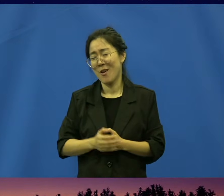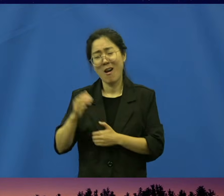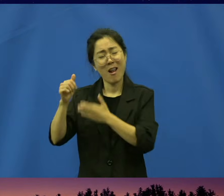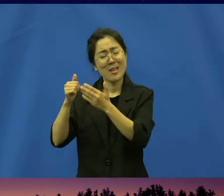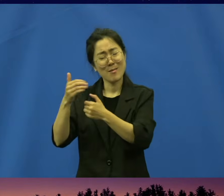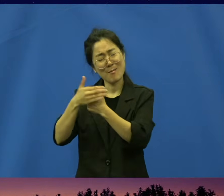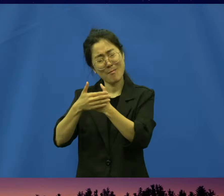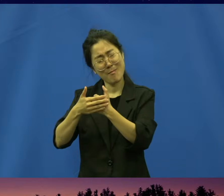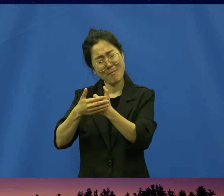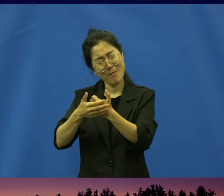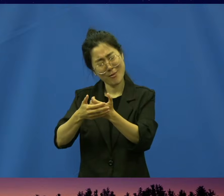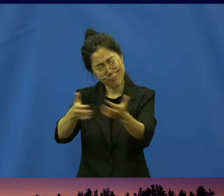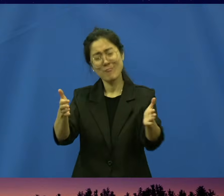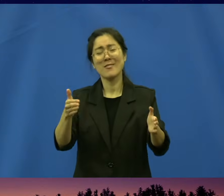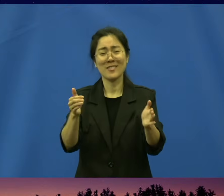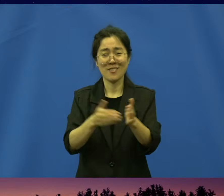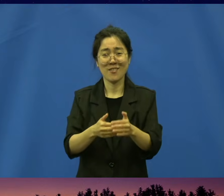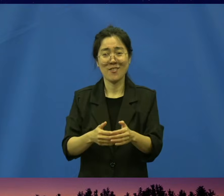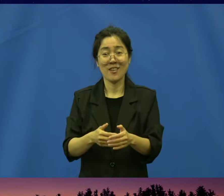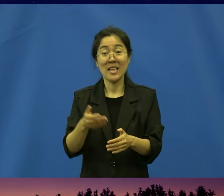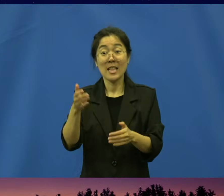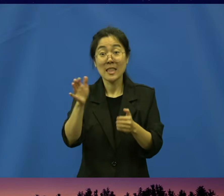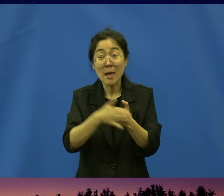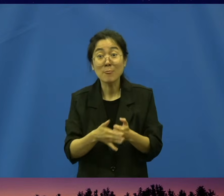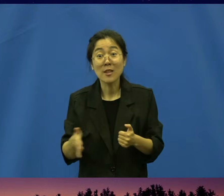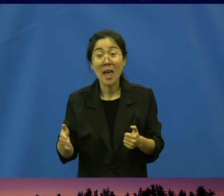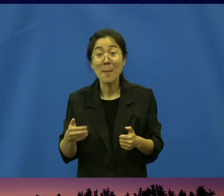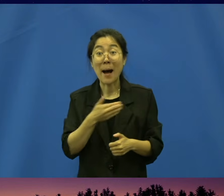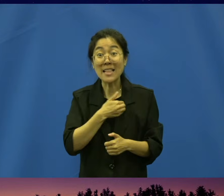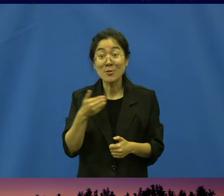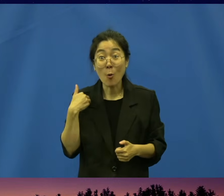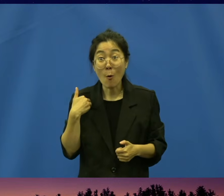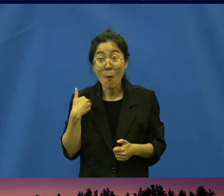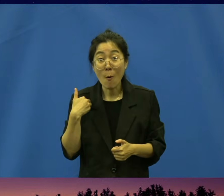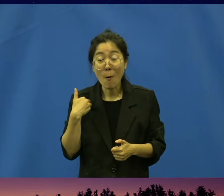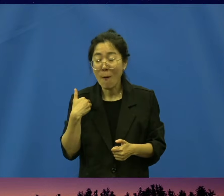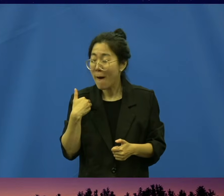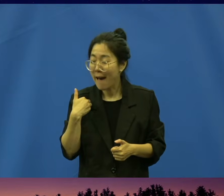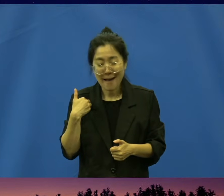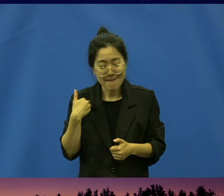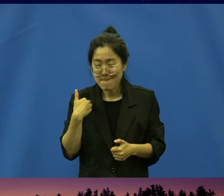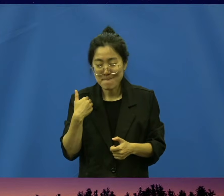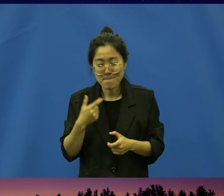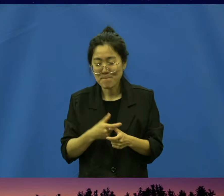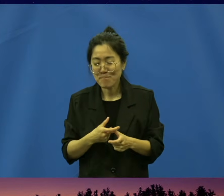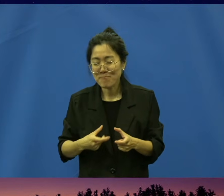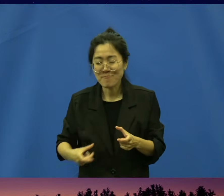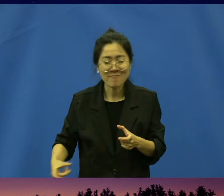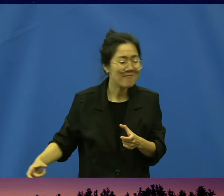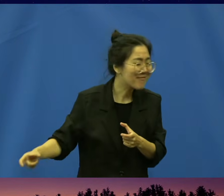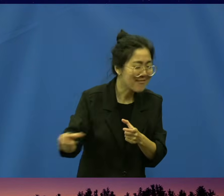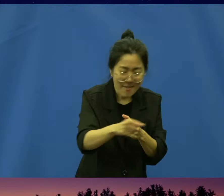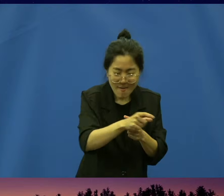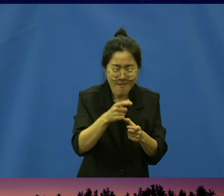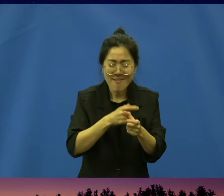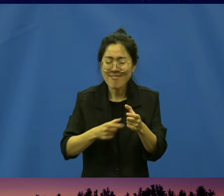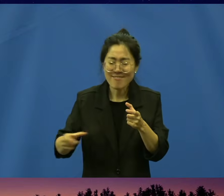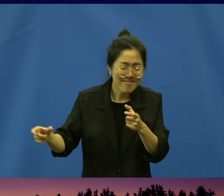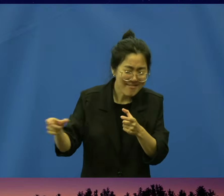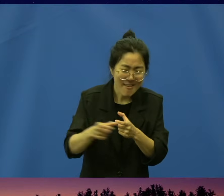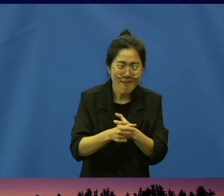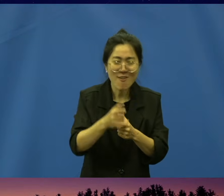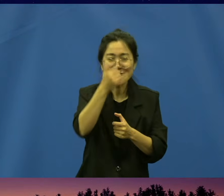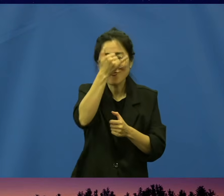그러니까 더 해야 되는 것입니다. 더 생각을 모으고 더 충성해야 되는 줄로 생각합니다.